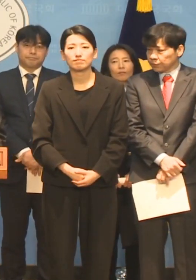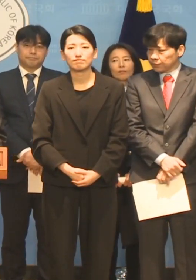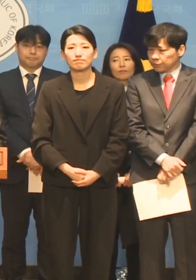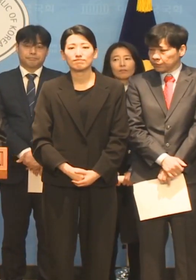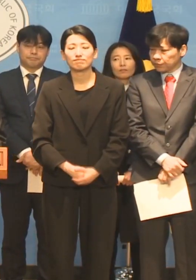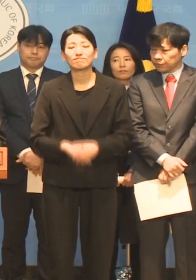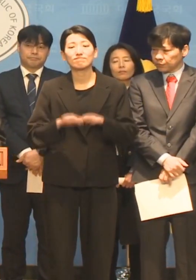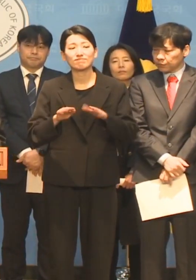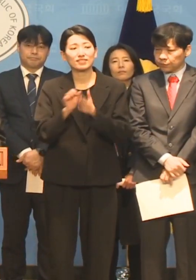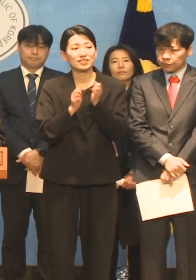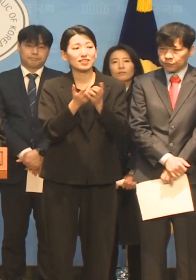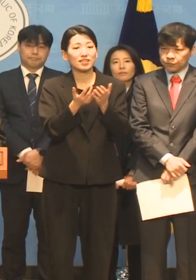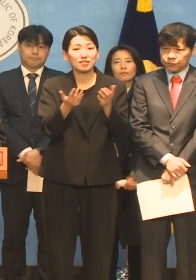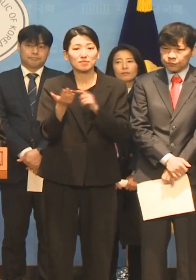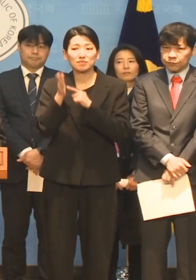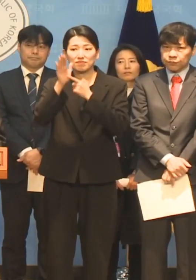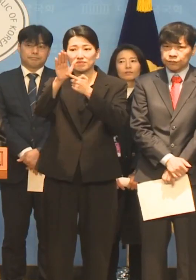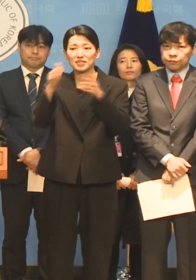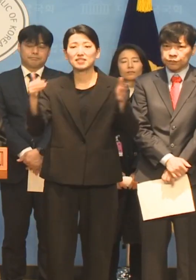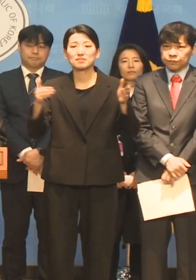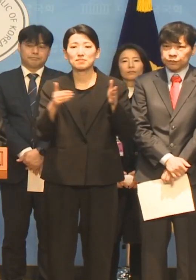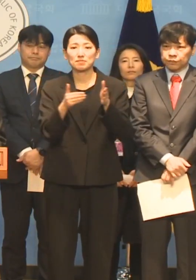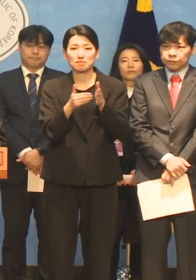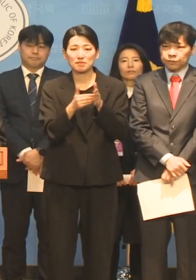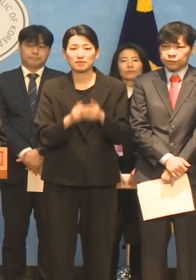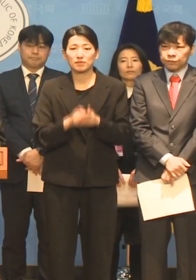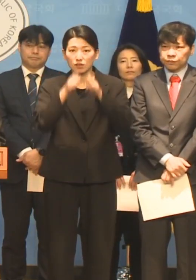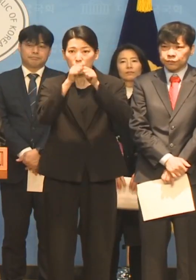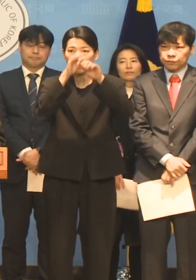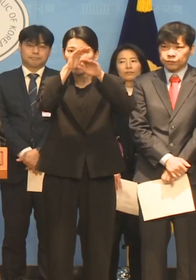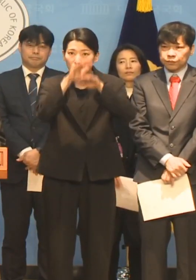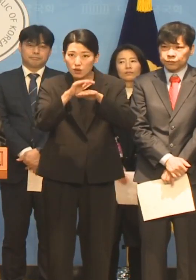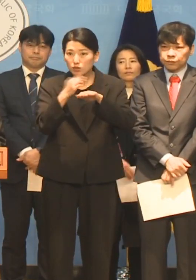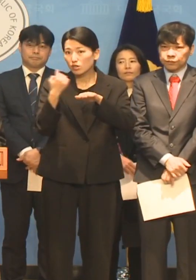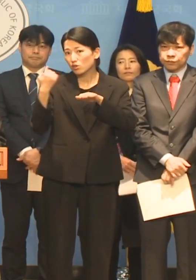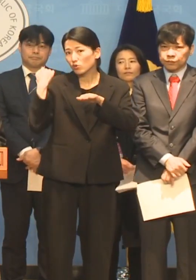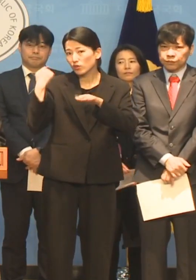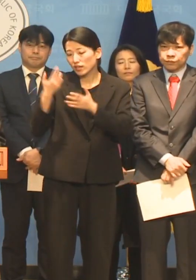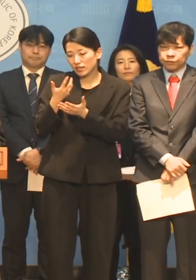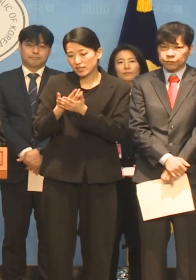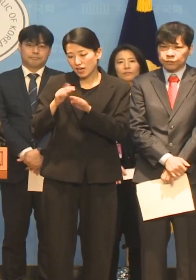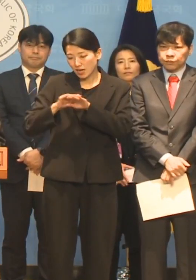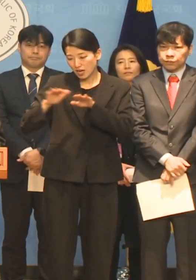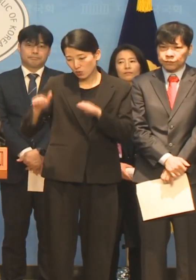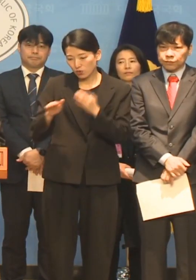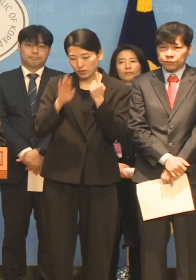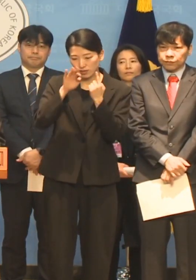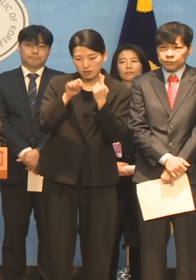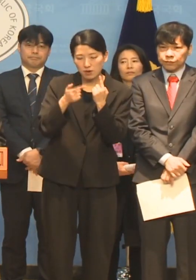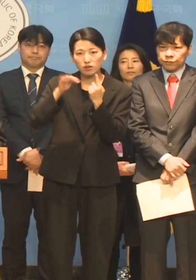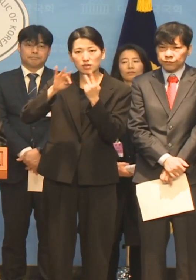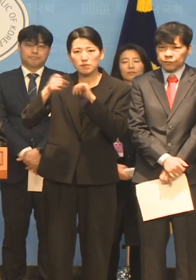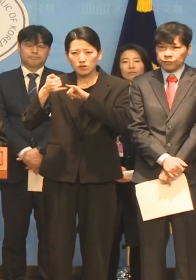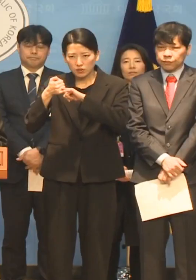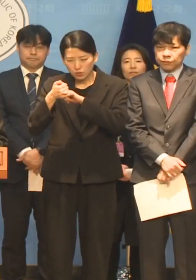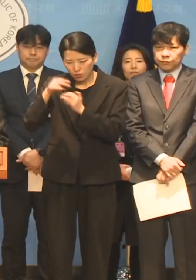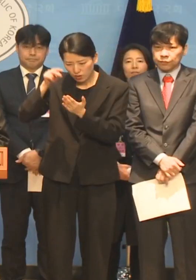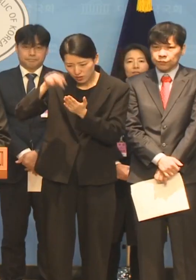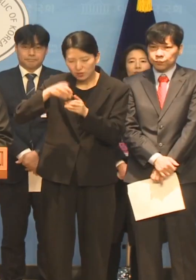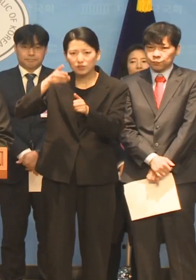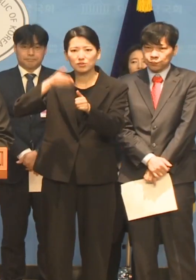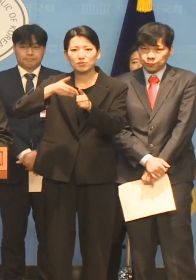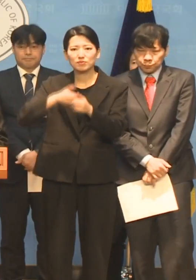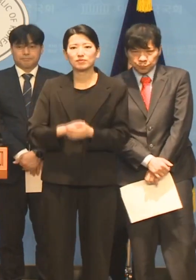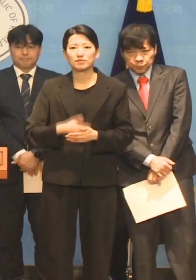이것으로 이번 기자회견을 마치도록 하겠습니다. 자세한 사항은 테이블 뒤쪽에 있는 보도자료 1번과 2번을 꼭 참고하여 주시기